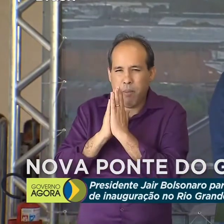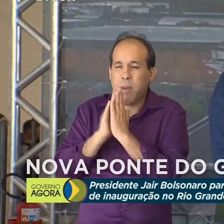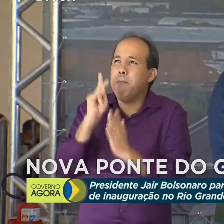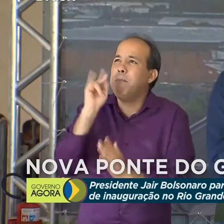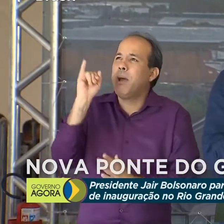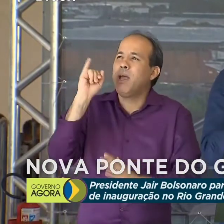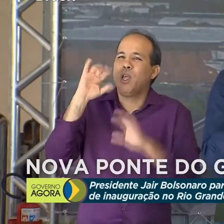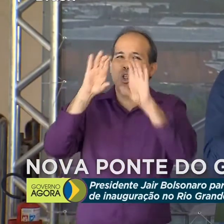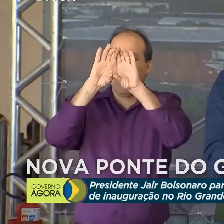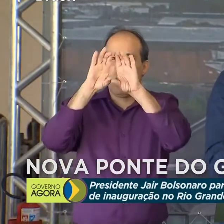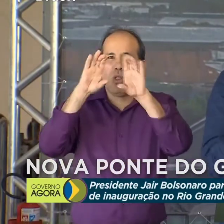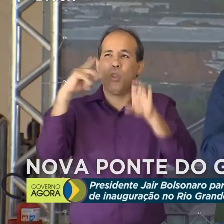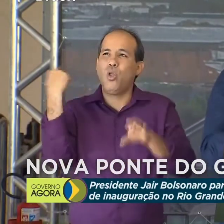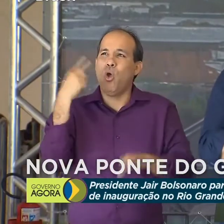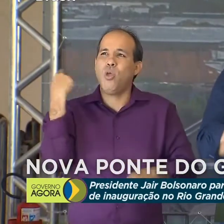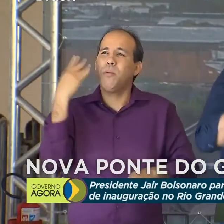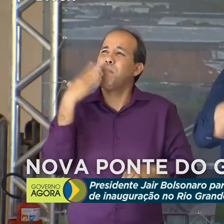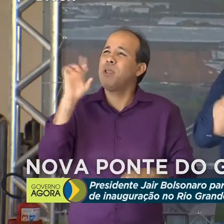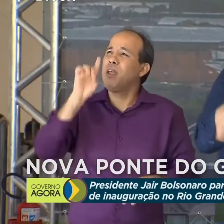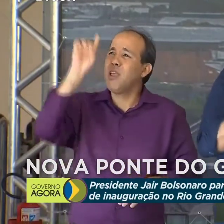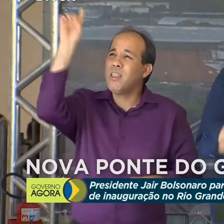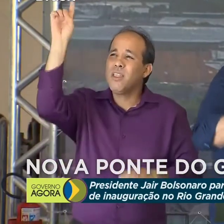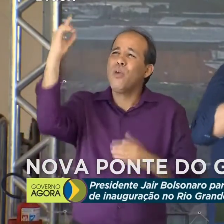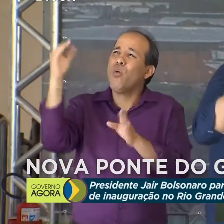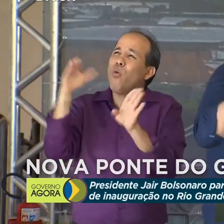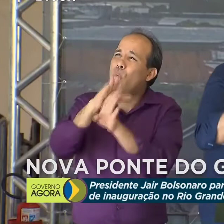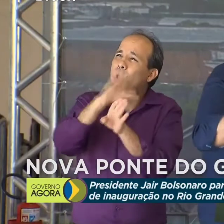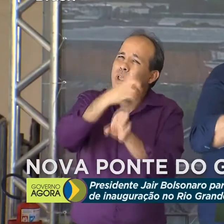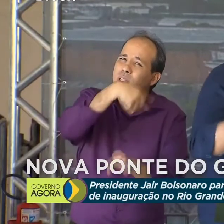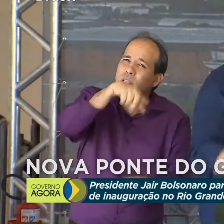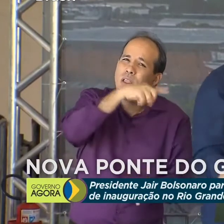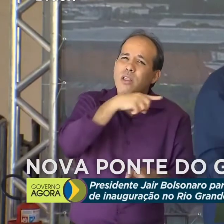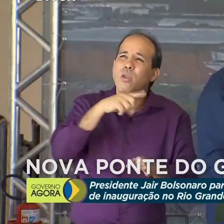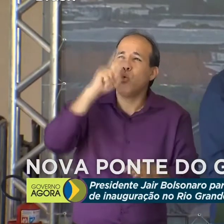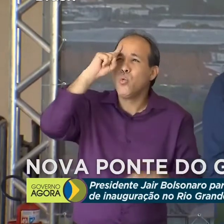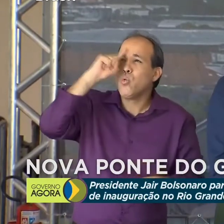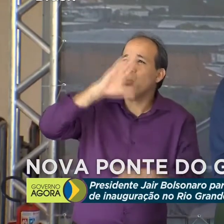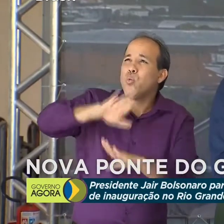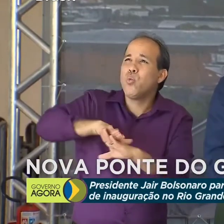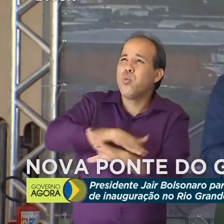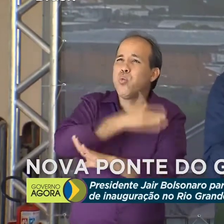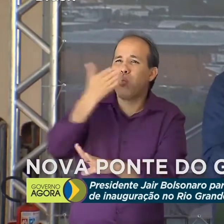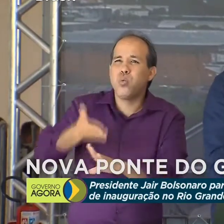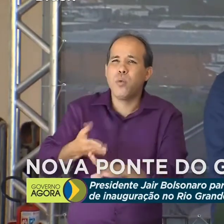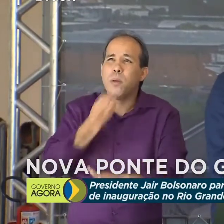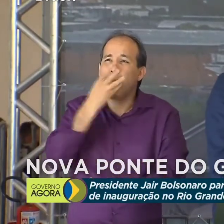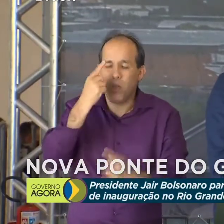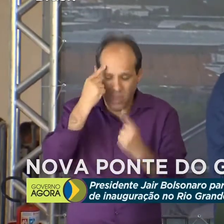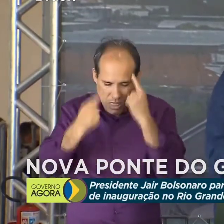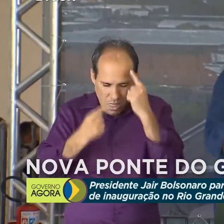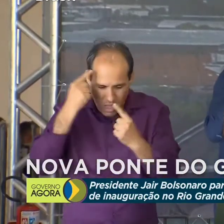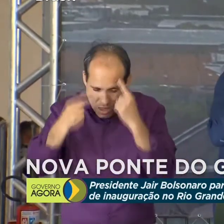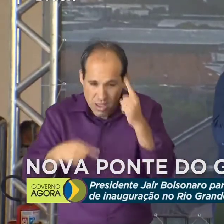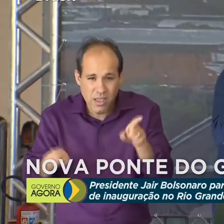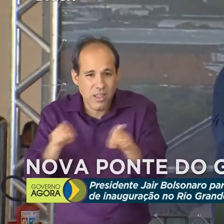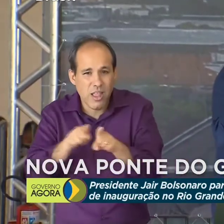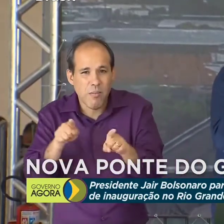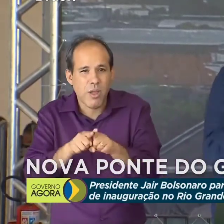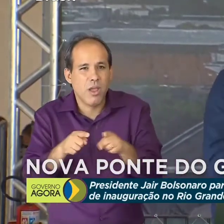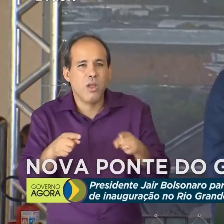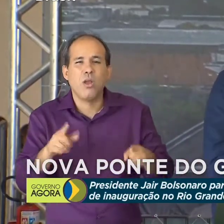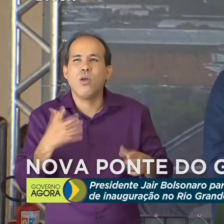Nosso, pedindo para Ele que nos oriente ao longo do dia com boas ideias, que não